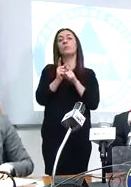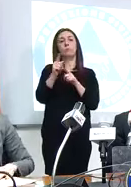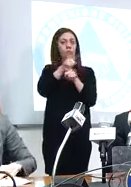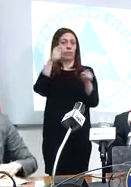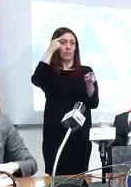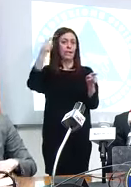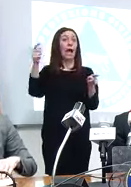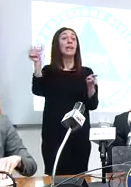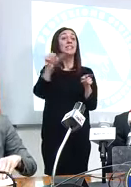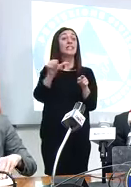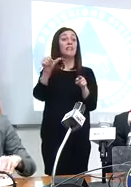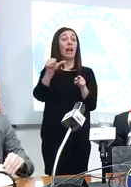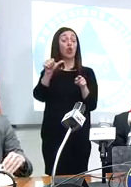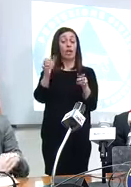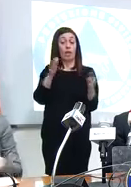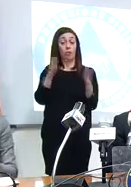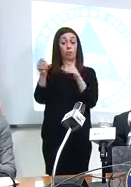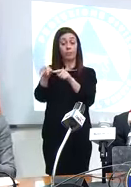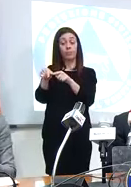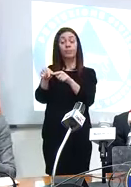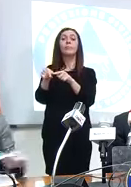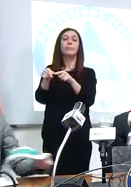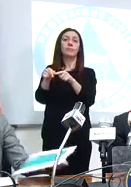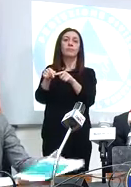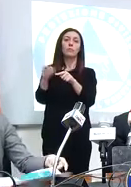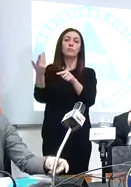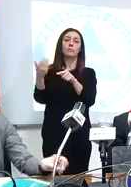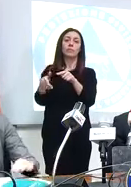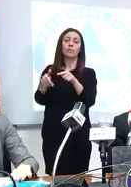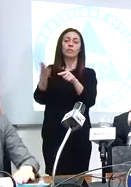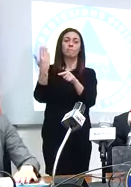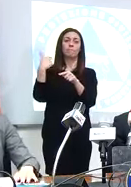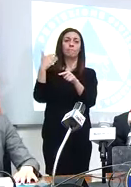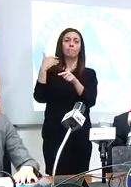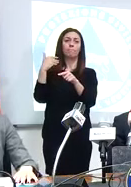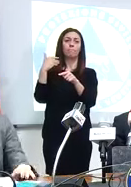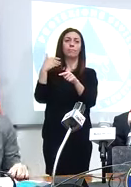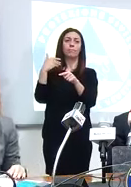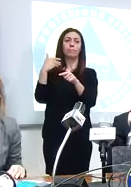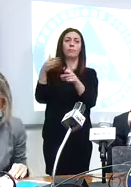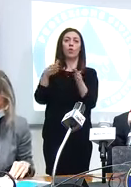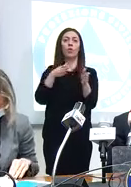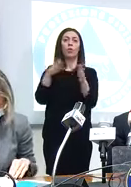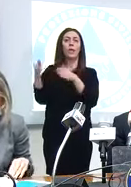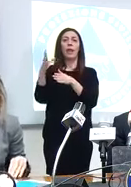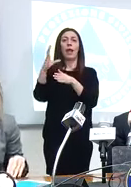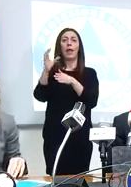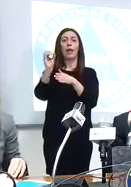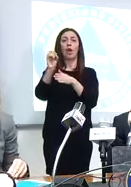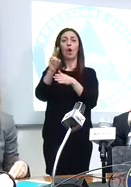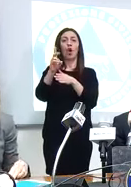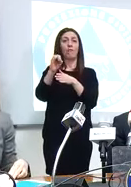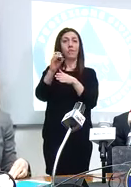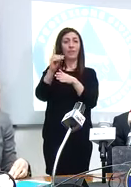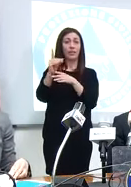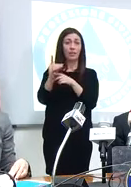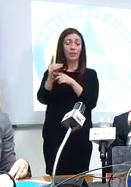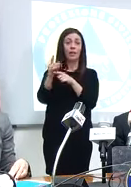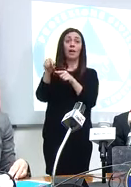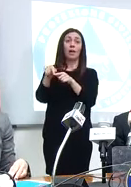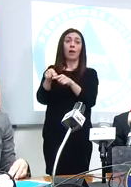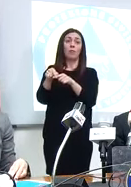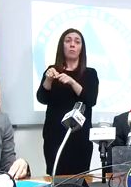ha sopportato il peso di fare il Covid hospital per una parte importante dell'USL